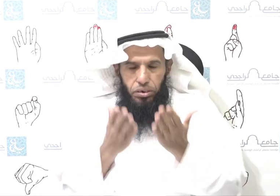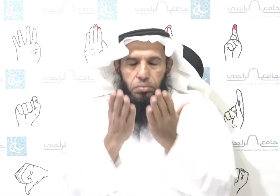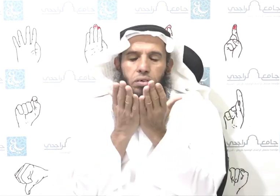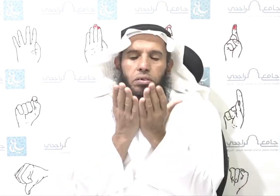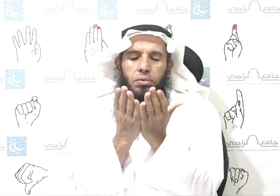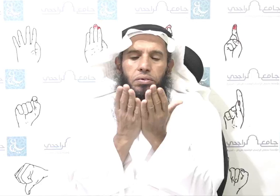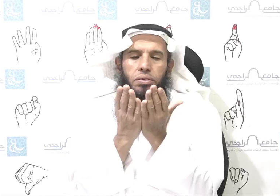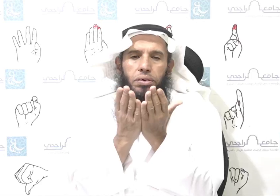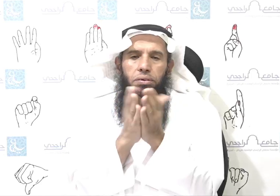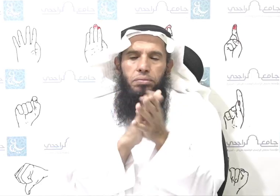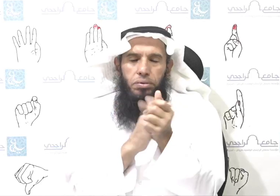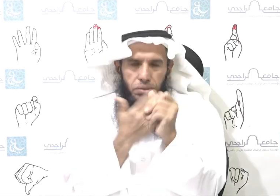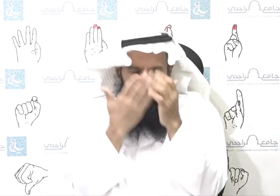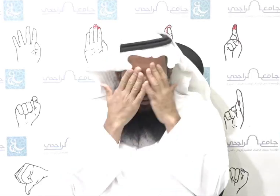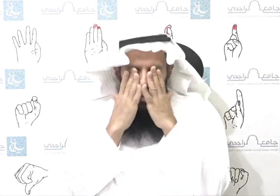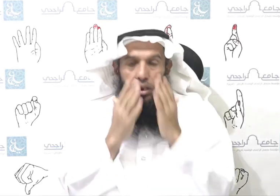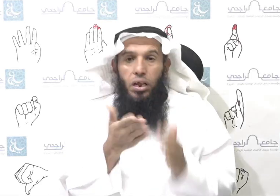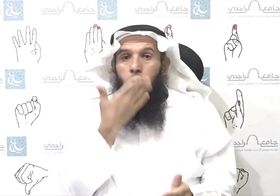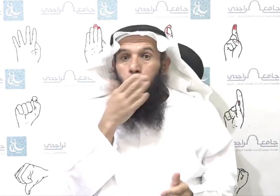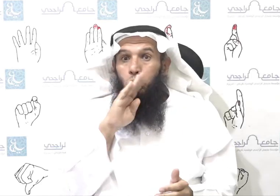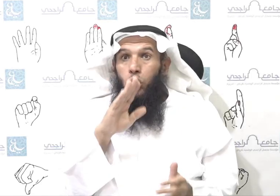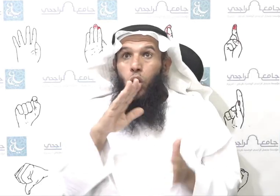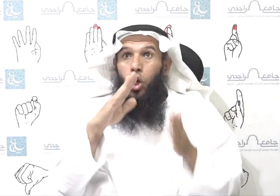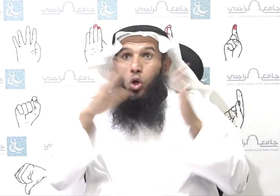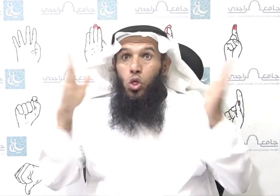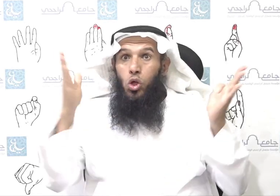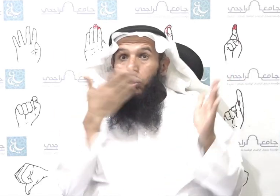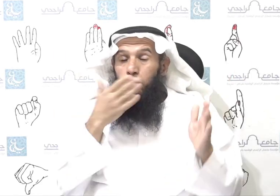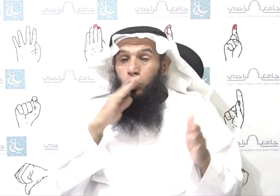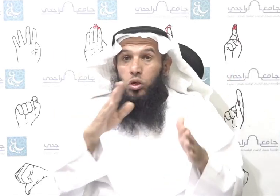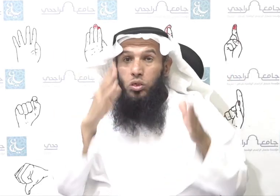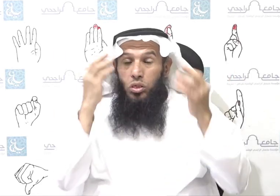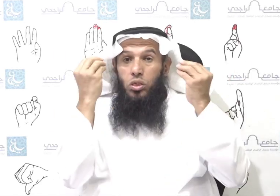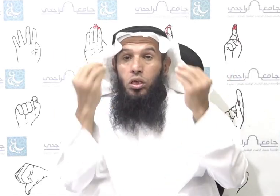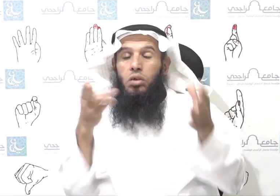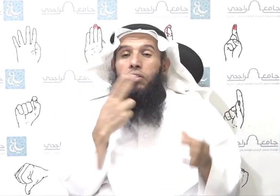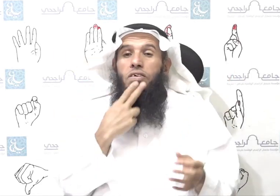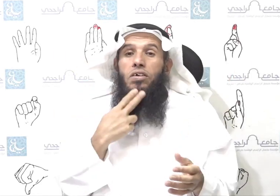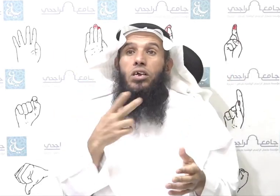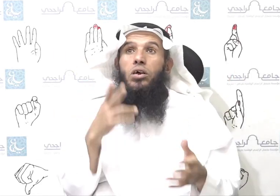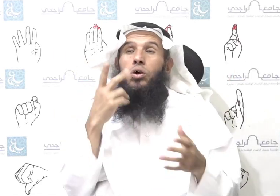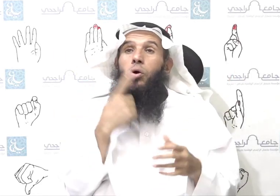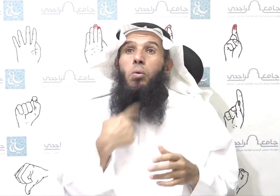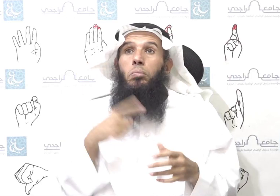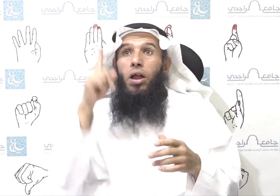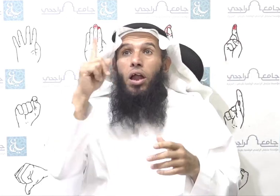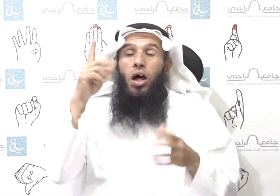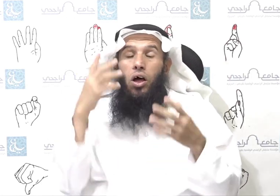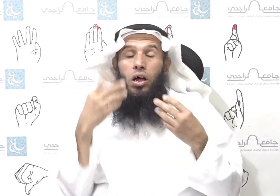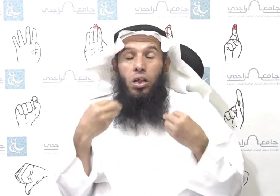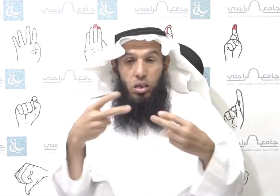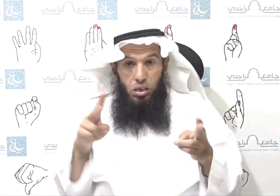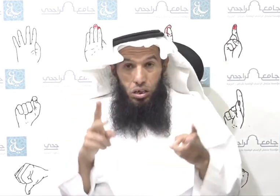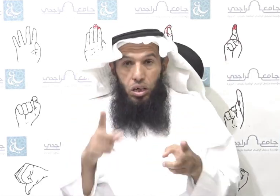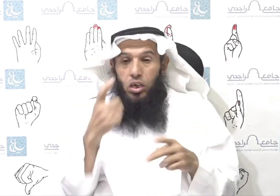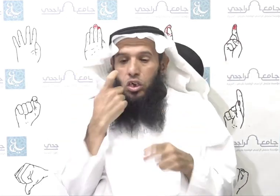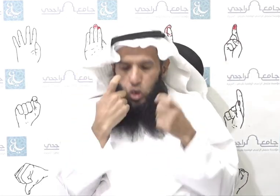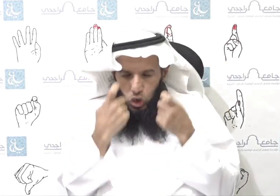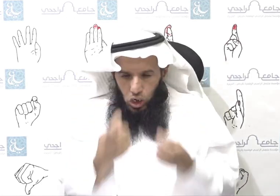الحمد لله حمدًا كثيرًا طيبًا مباركًا فيه كما يحب ربنا ويرضى، وأشهد أن لا إله إلا